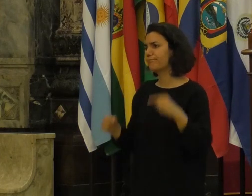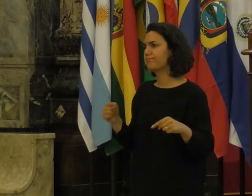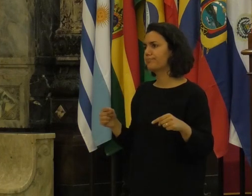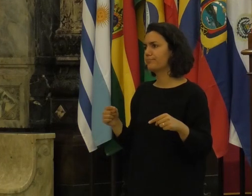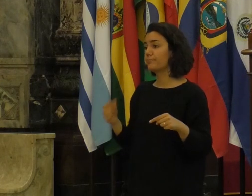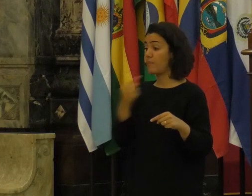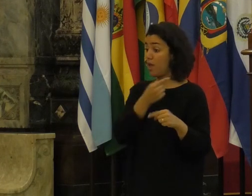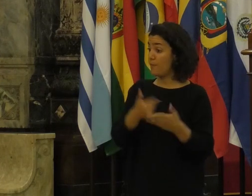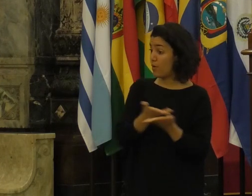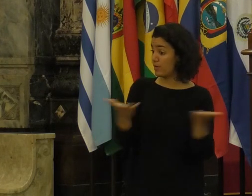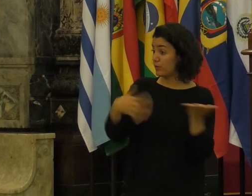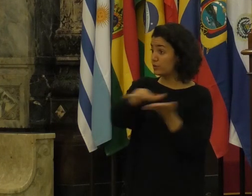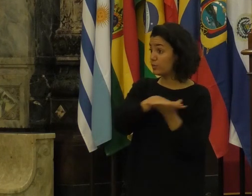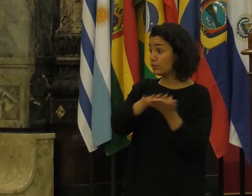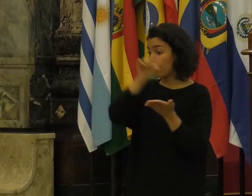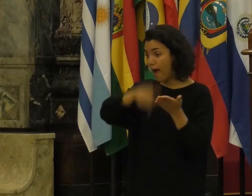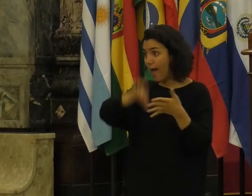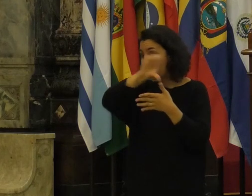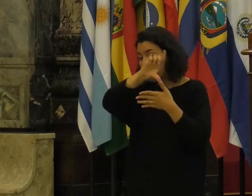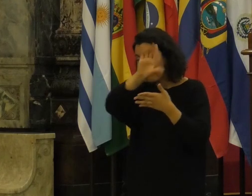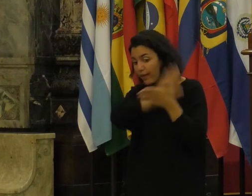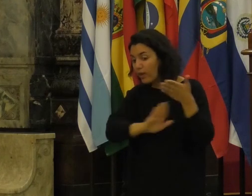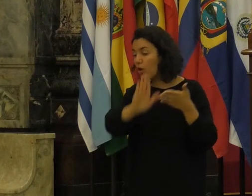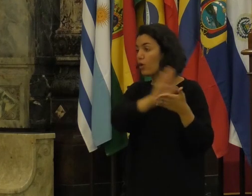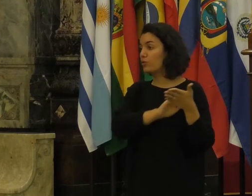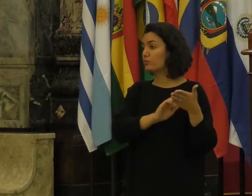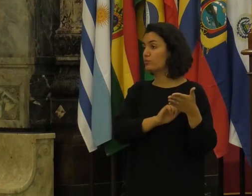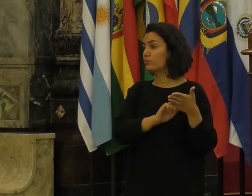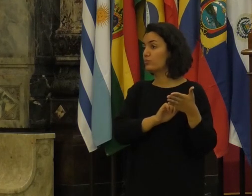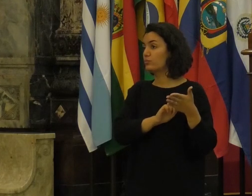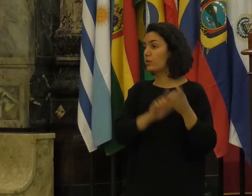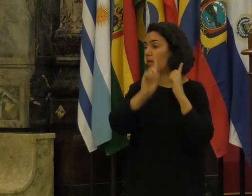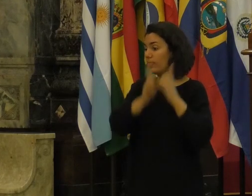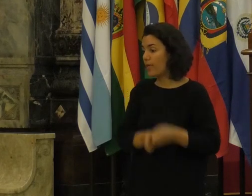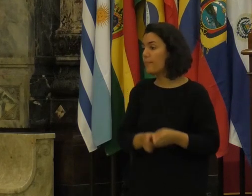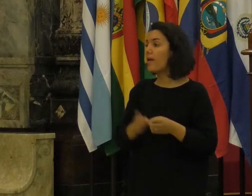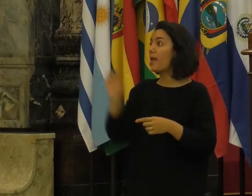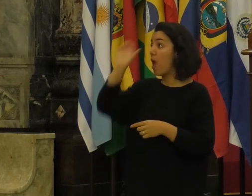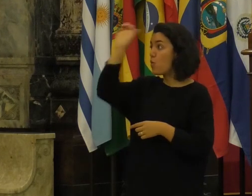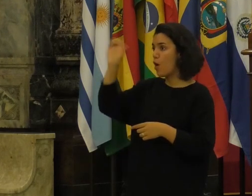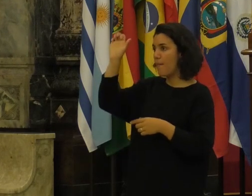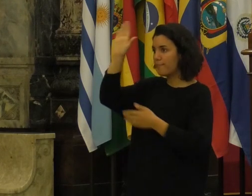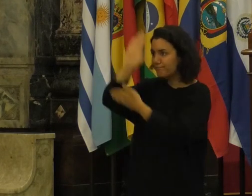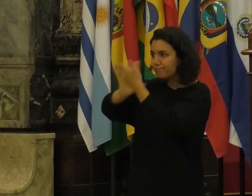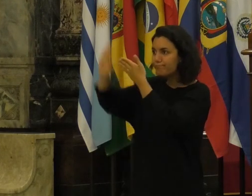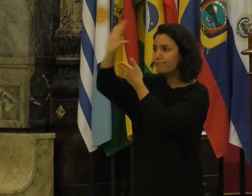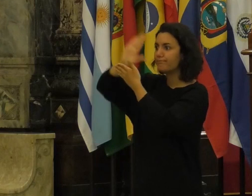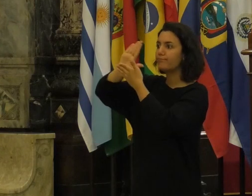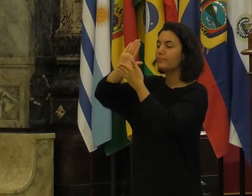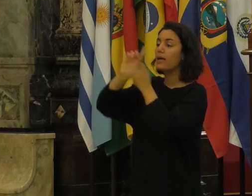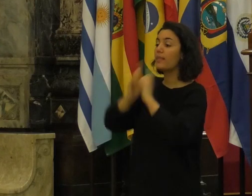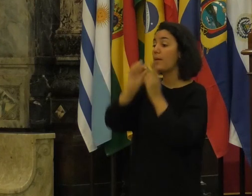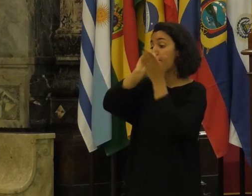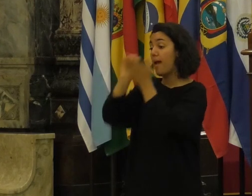Acá mostramos la situación en nuestra región y además en la región europea y después en